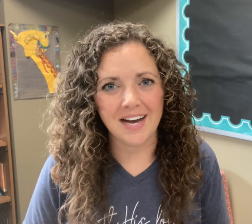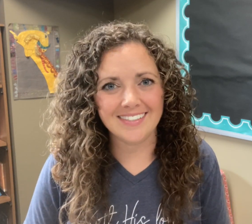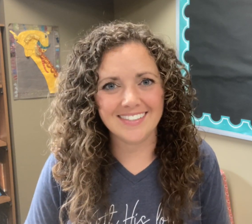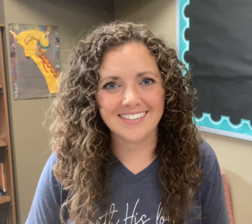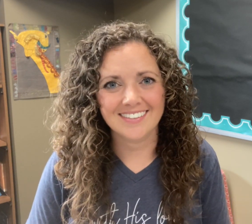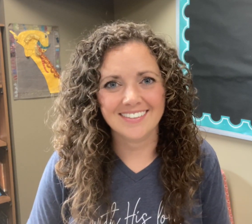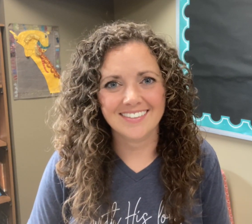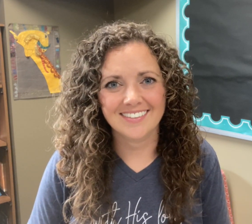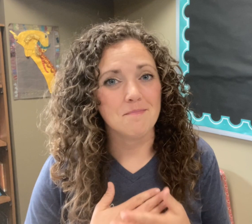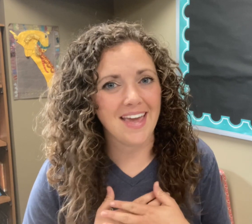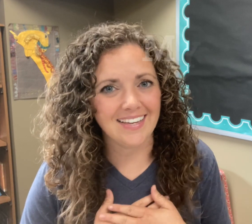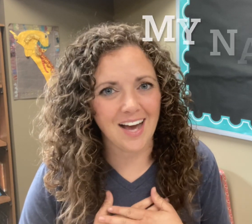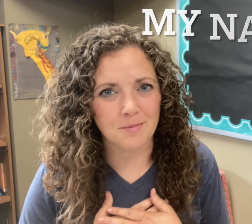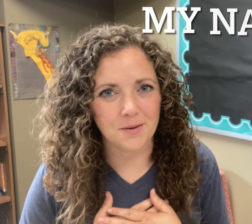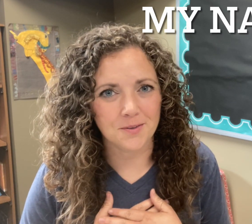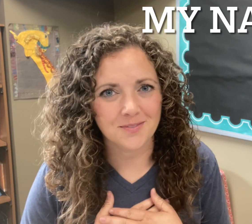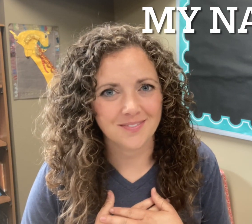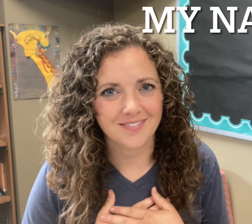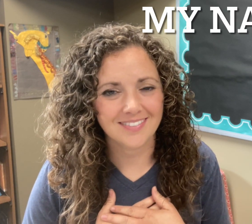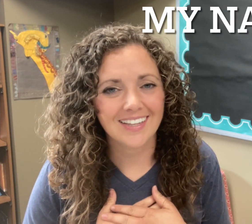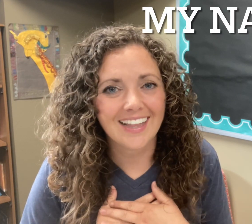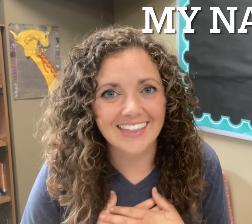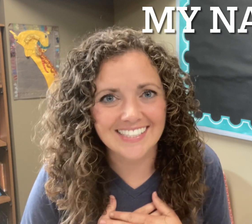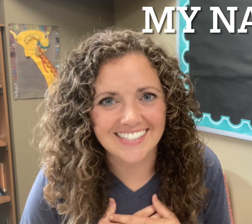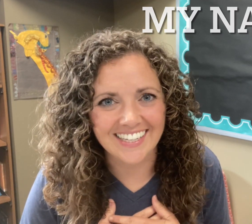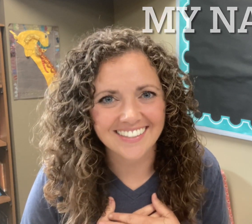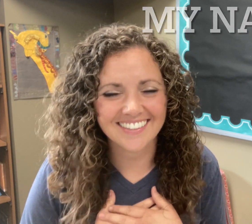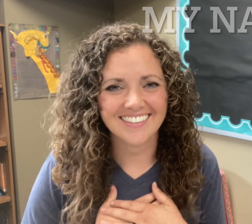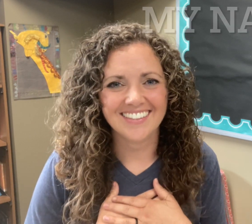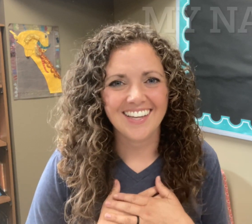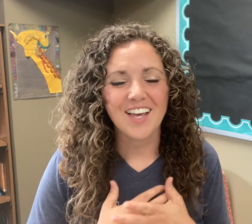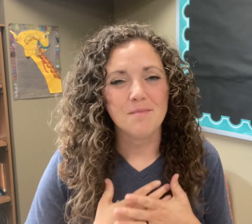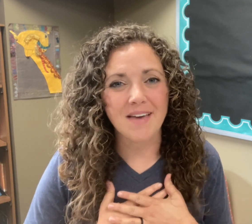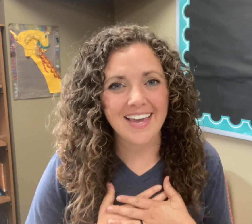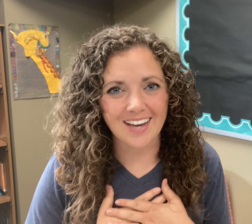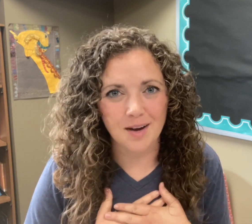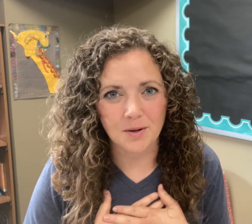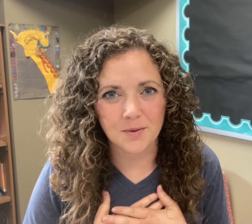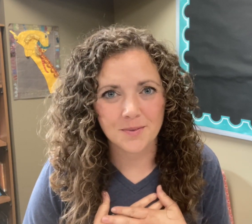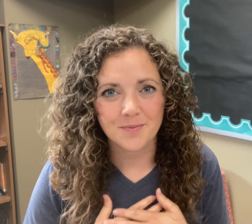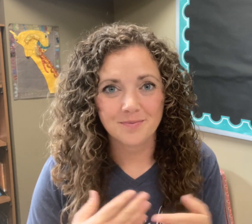llamas? Me llamo Lindsay. Me llamo